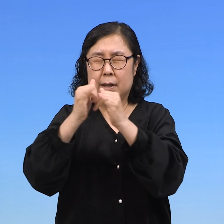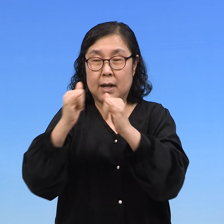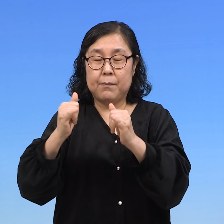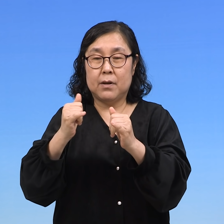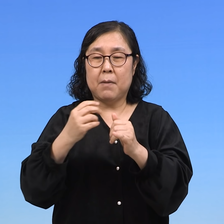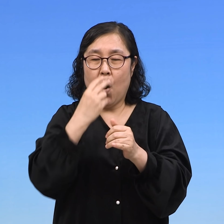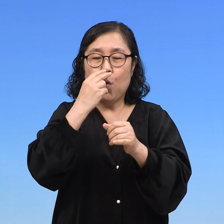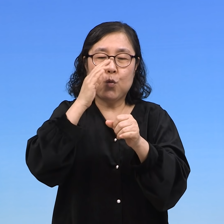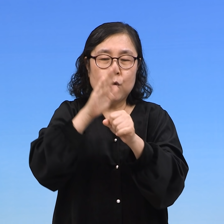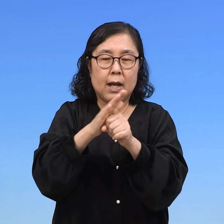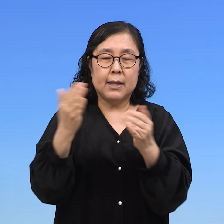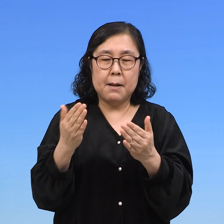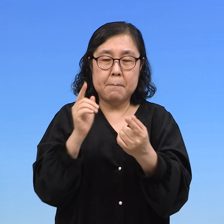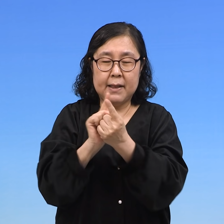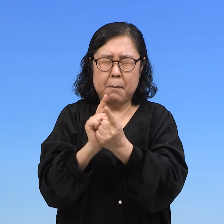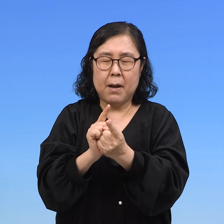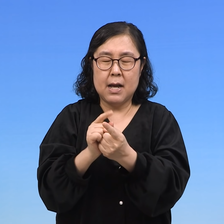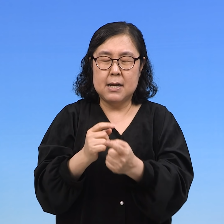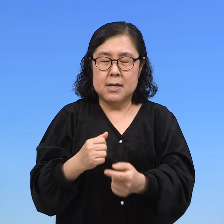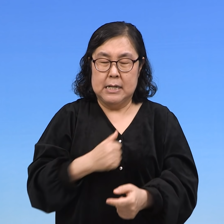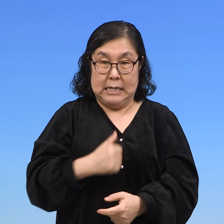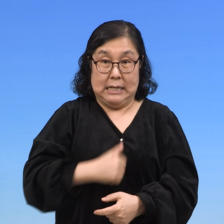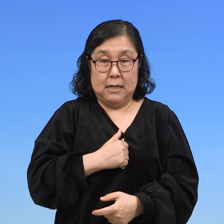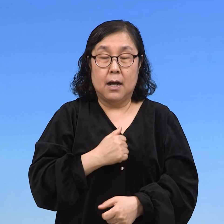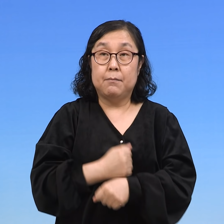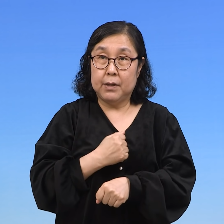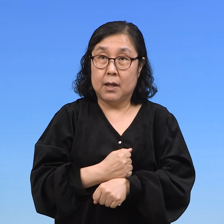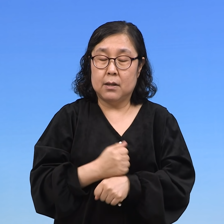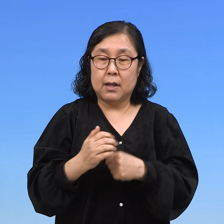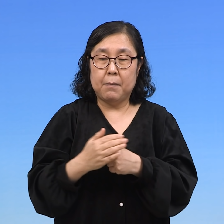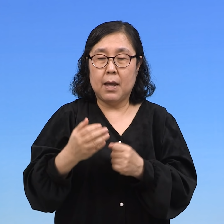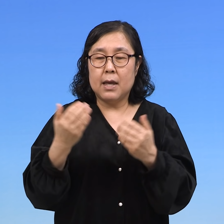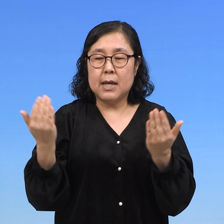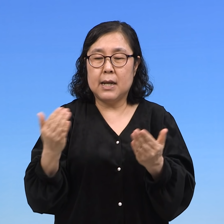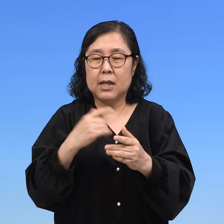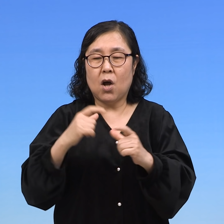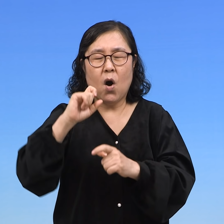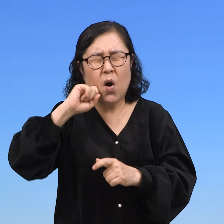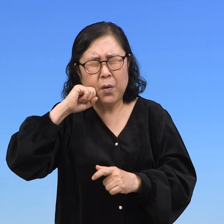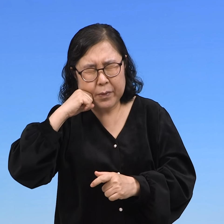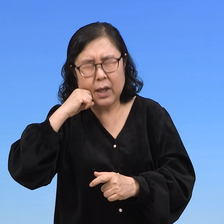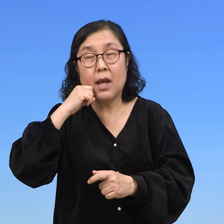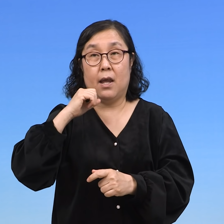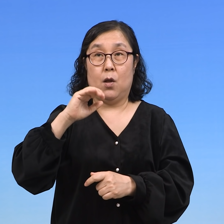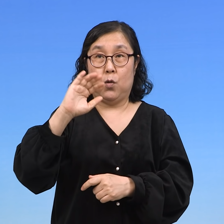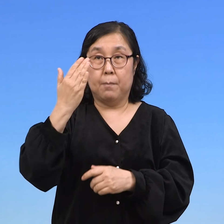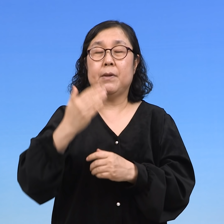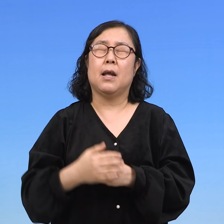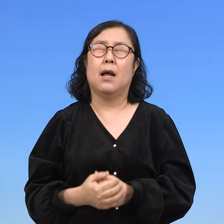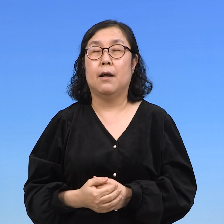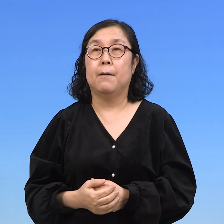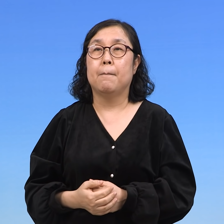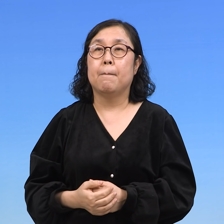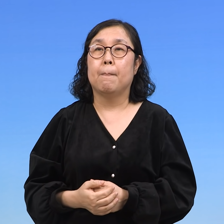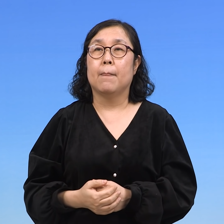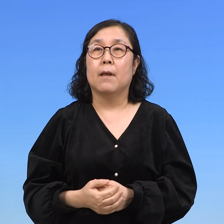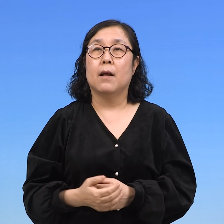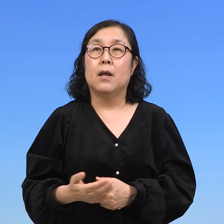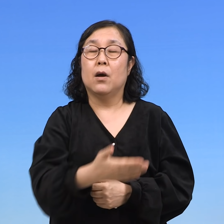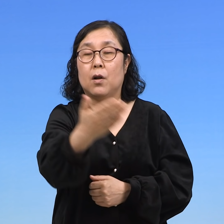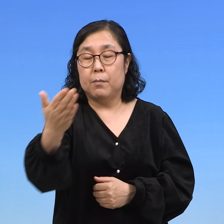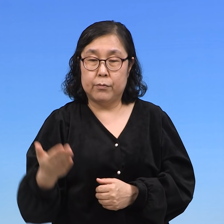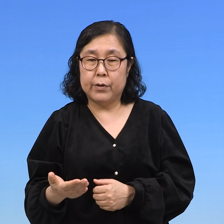당하면 우리 흥분부터 하자 흥분부터 그래가지고 일을 더 힘들게 만드는 거예요 오늘 저는 이 귀한 예배 자리에